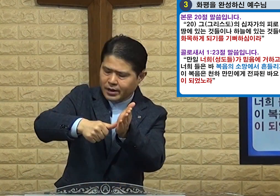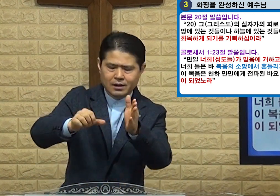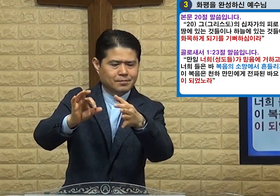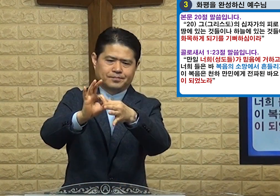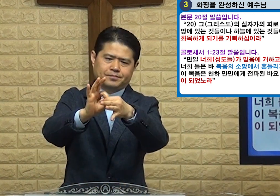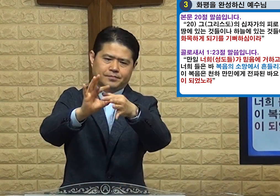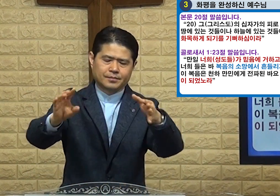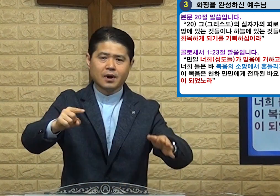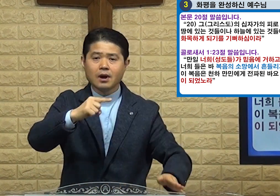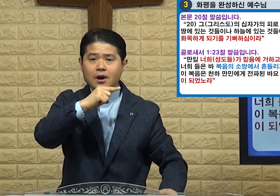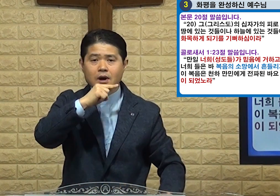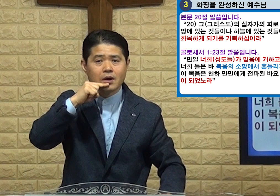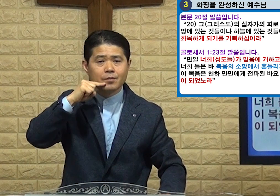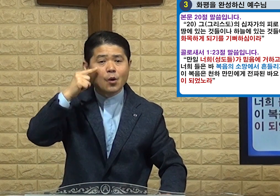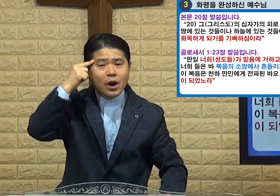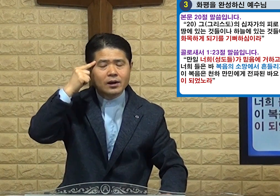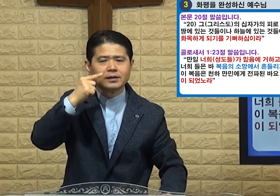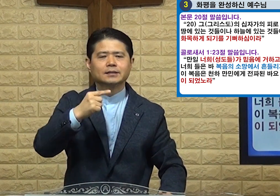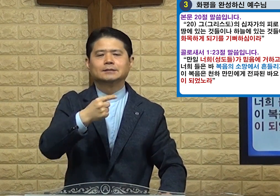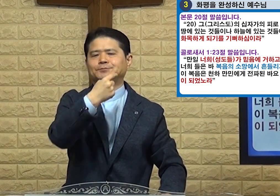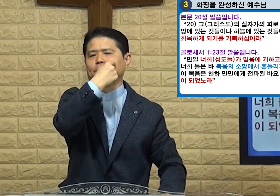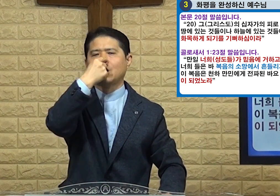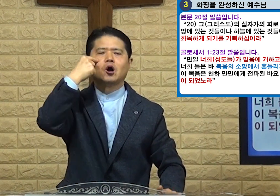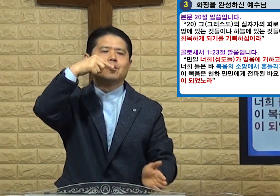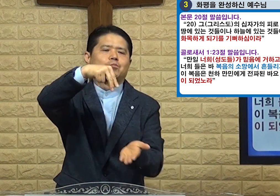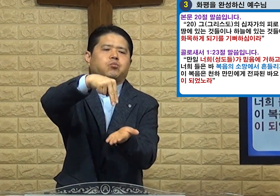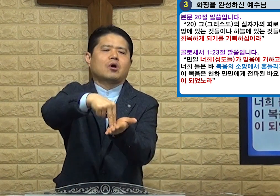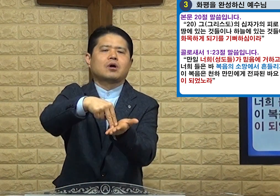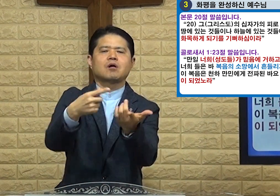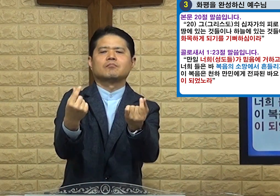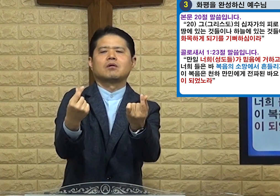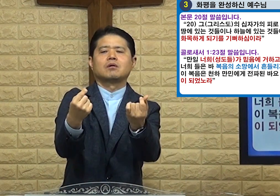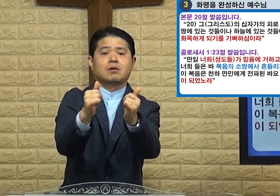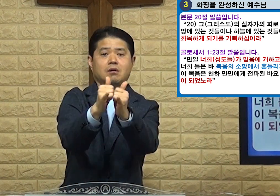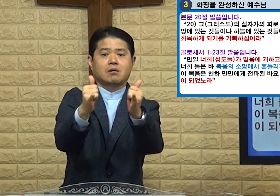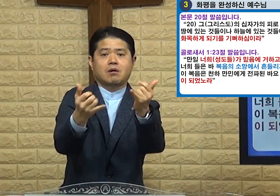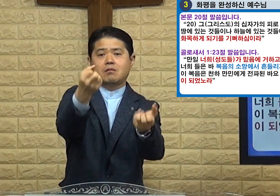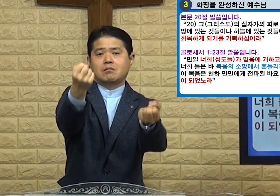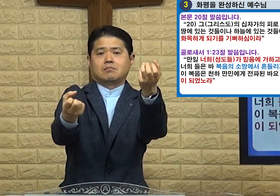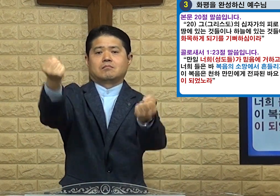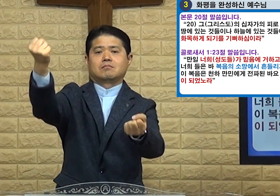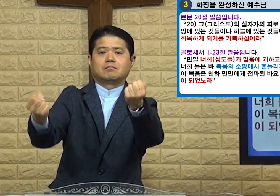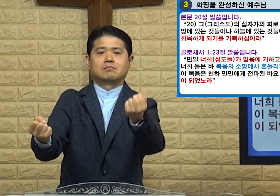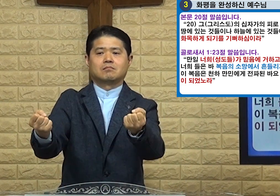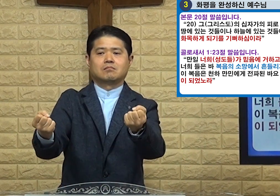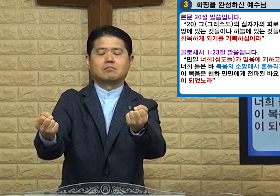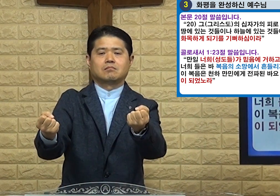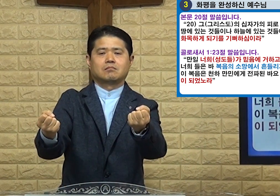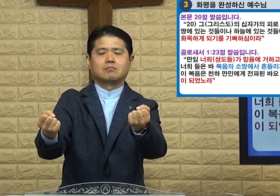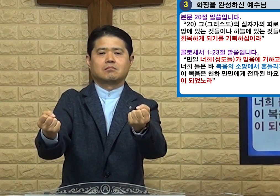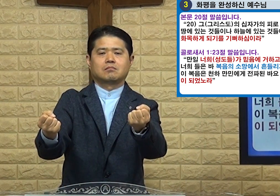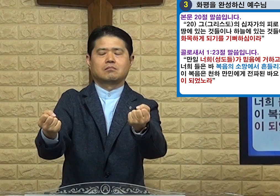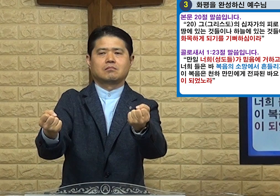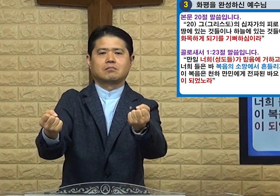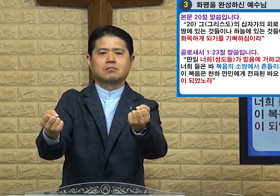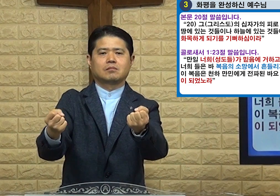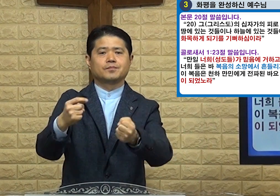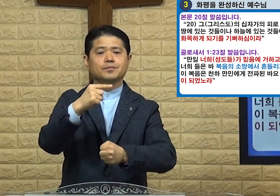아버지께서는 제사를 원하지 않으셨습니다. 그 피는 이 가증한 것이기 때문입니다. 각자가 다 다른